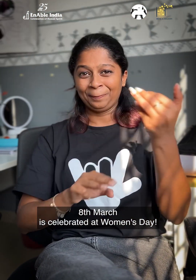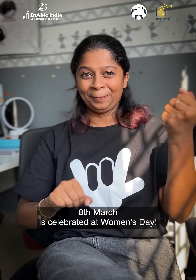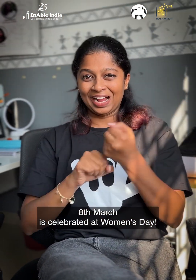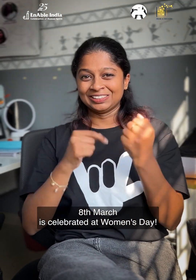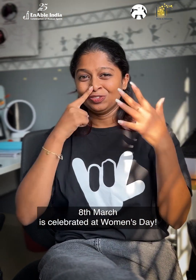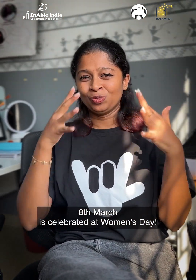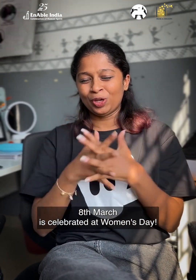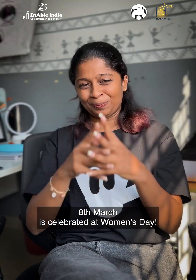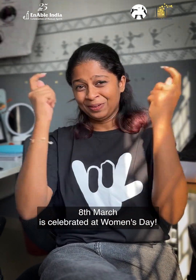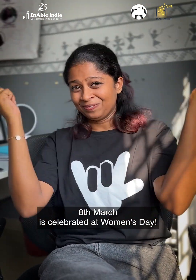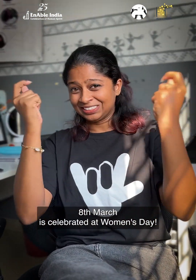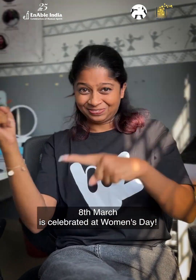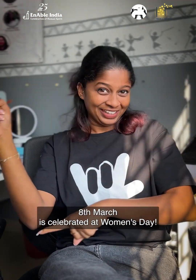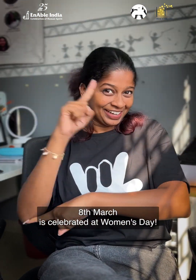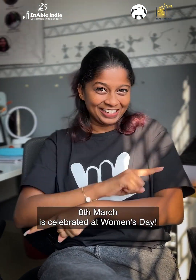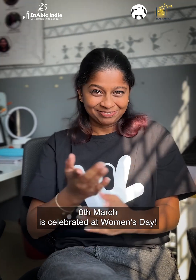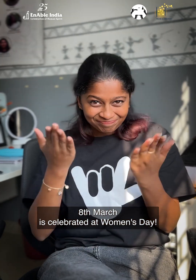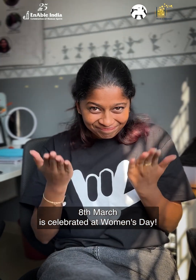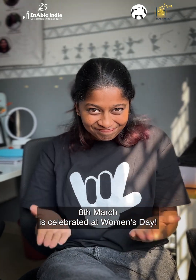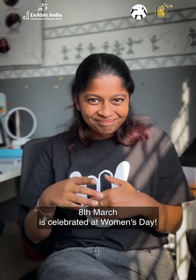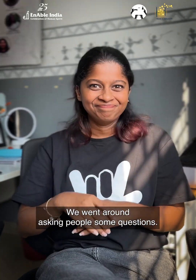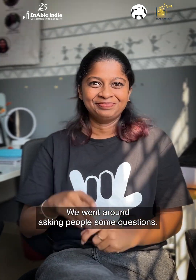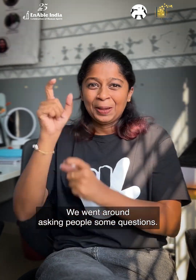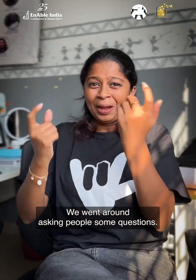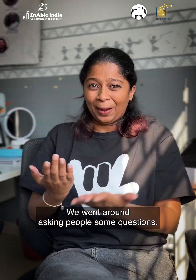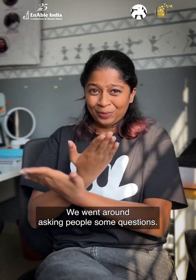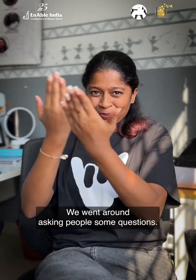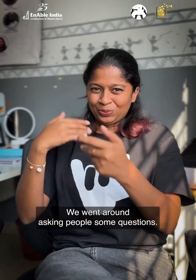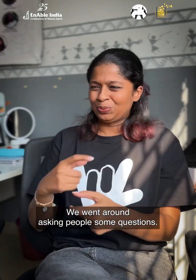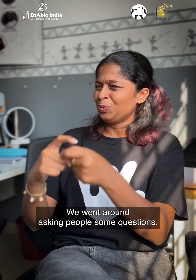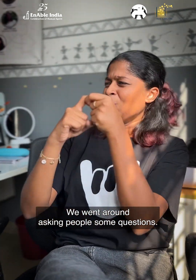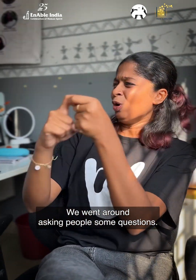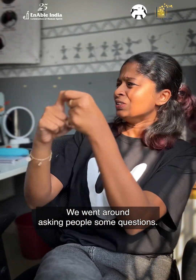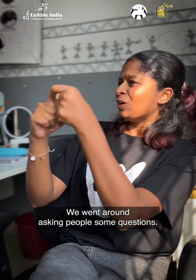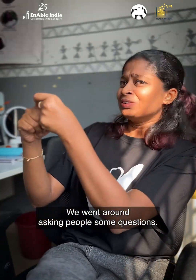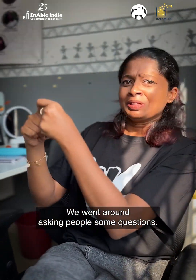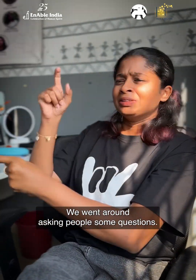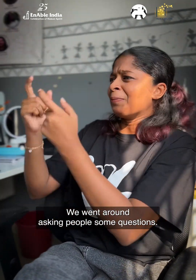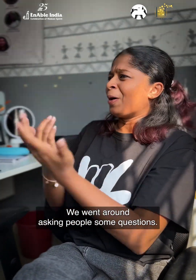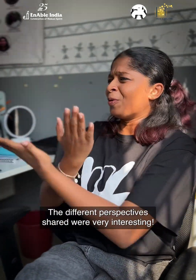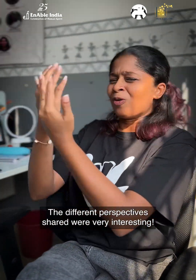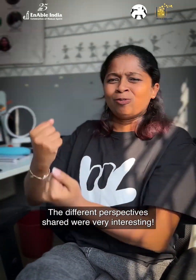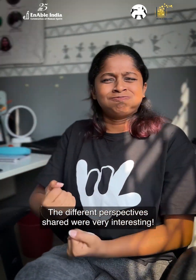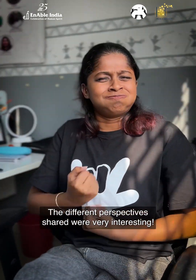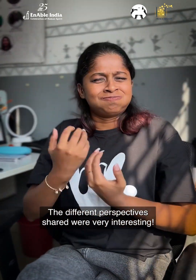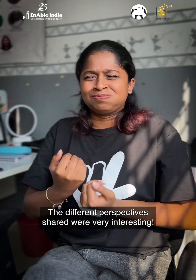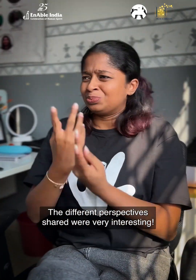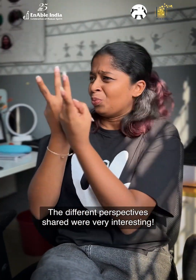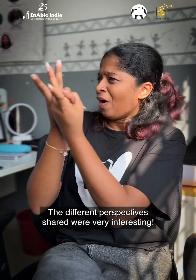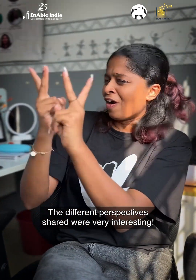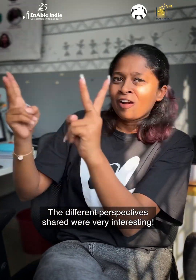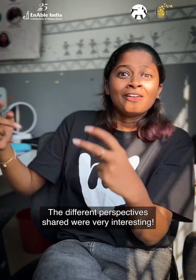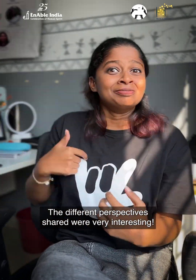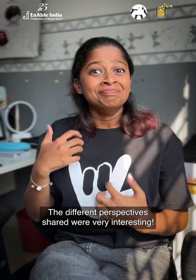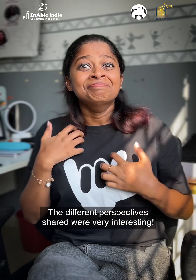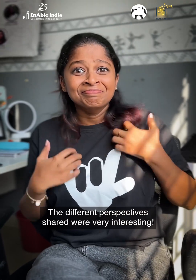8 मार्च को महिला दिवस मनाया जाता है। हम लोगों से कुछ सवाल पूछने गए। साझा किए गए अलग-अलग दृष्टिकोण बहुत दिलचस्प